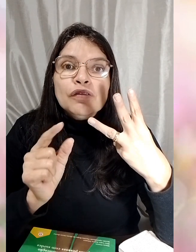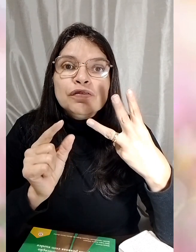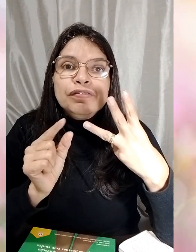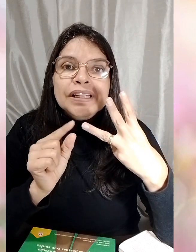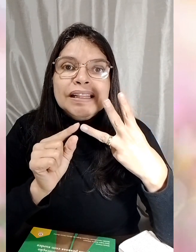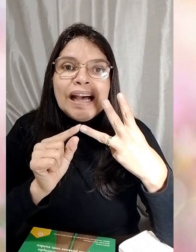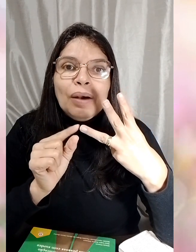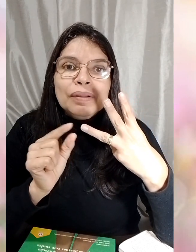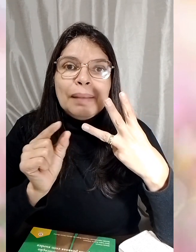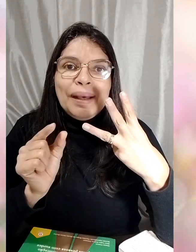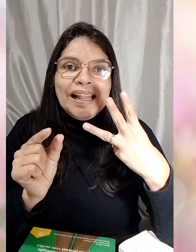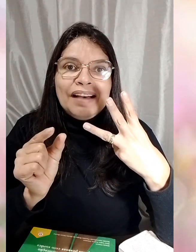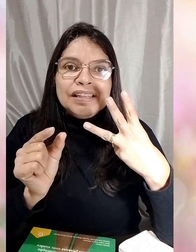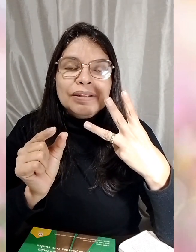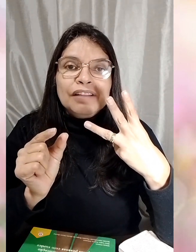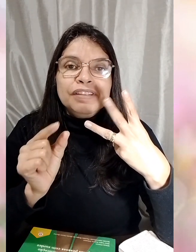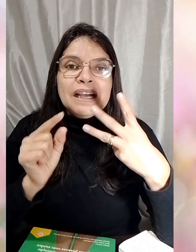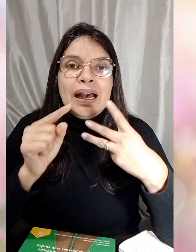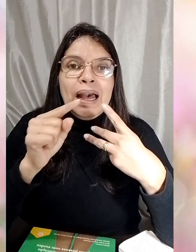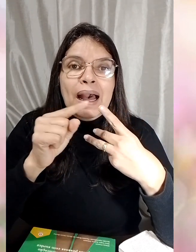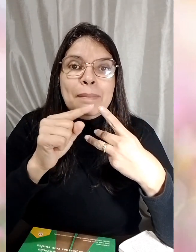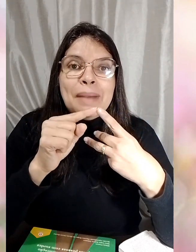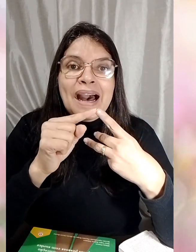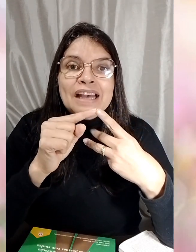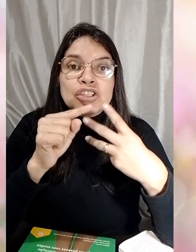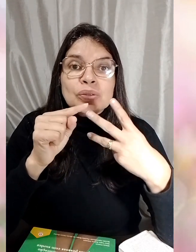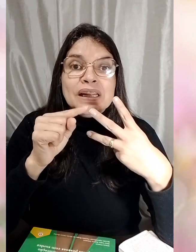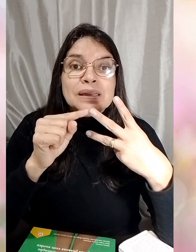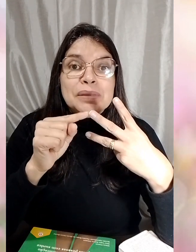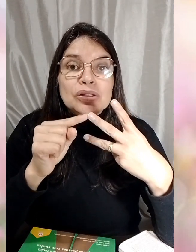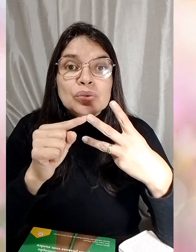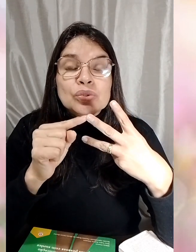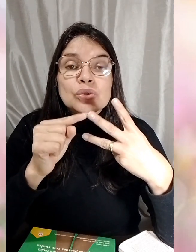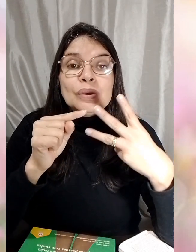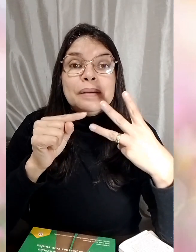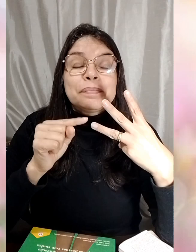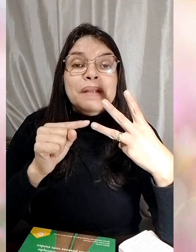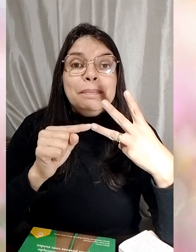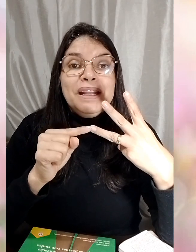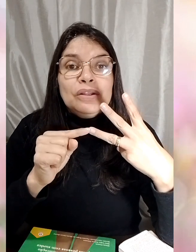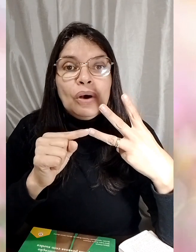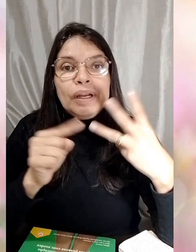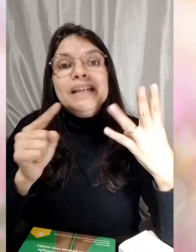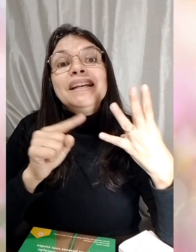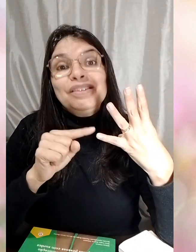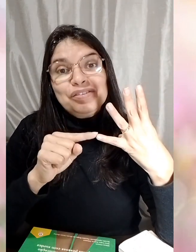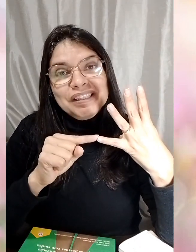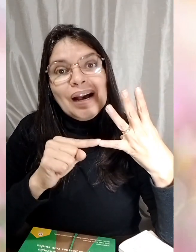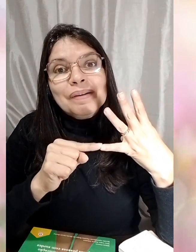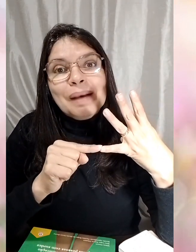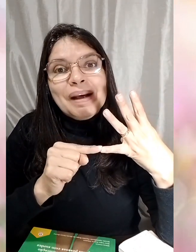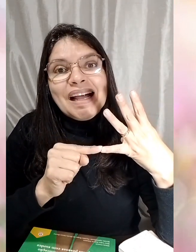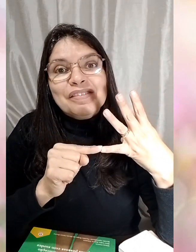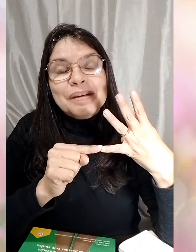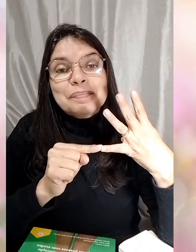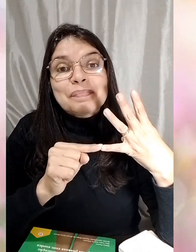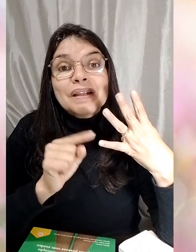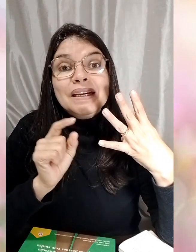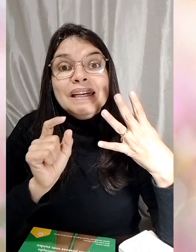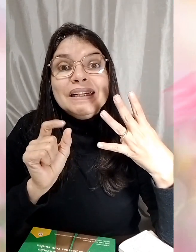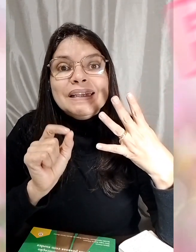no final da palavra. Então, ela fica abaixo, letra minúscula, menor e no final da